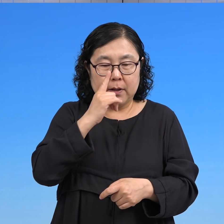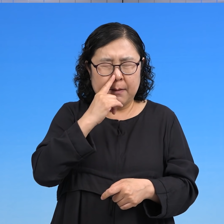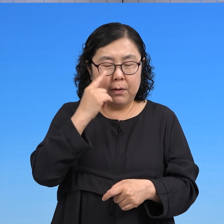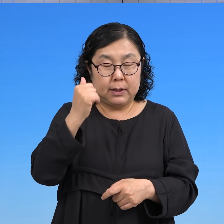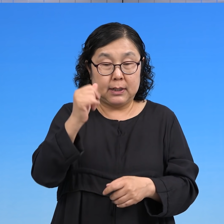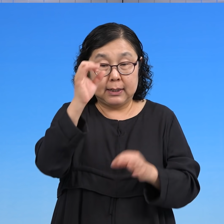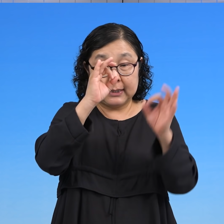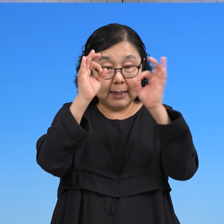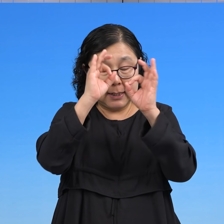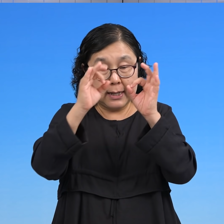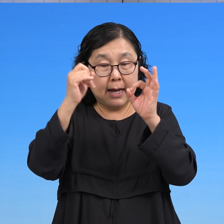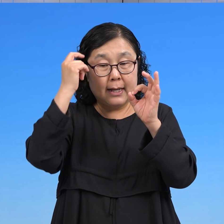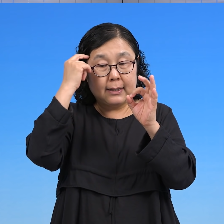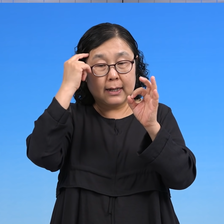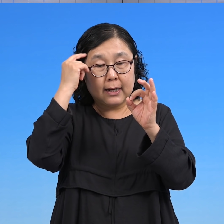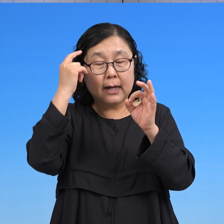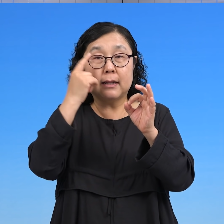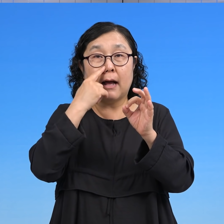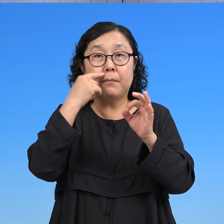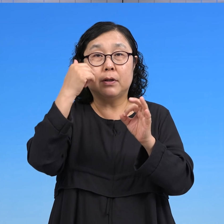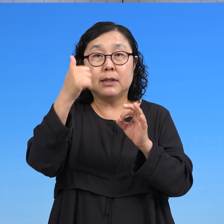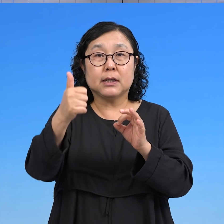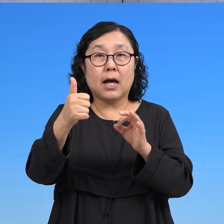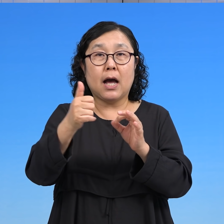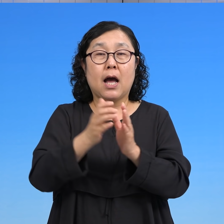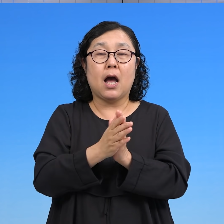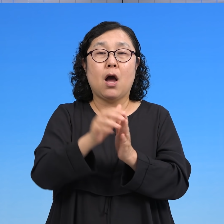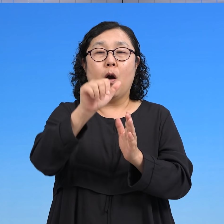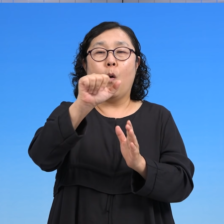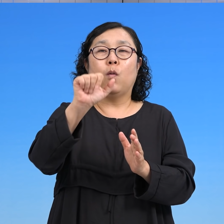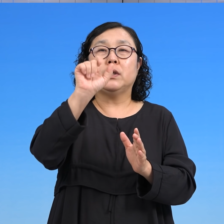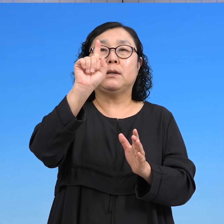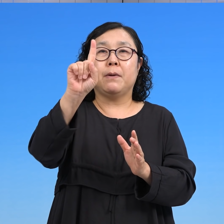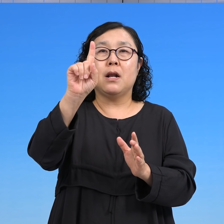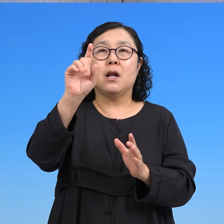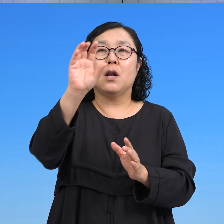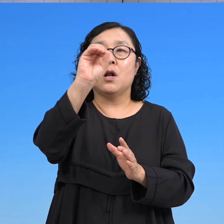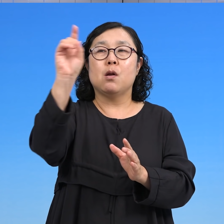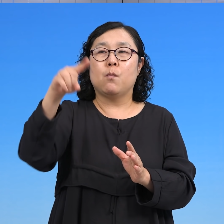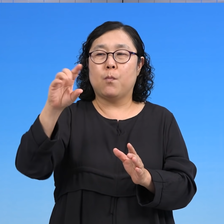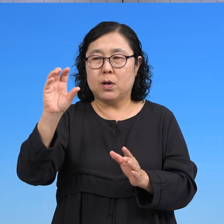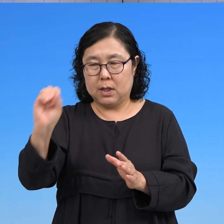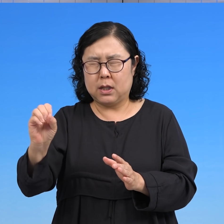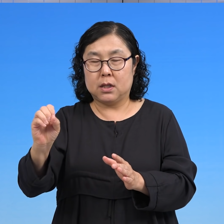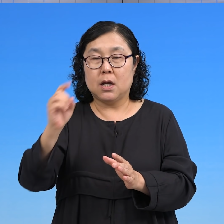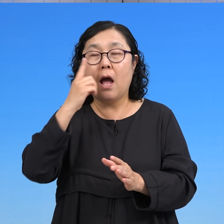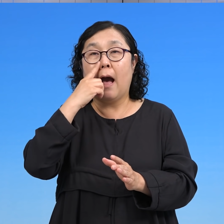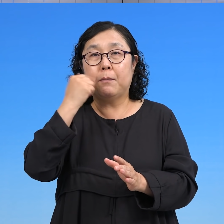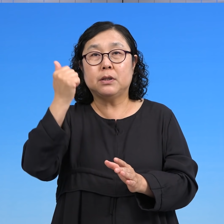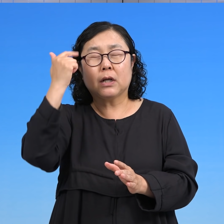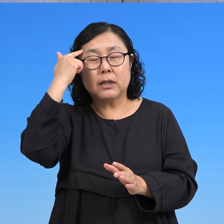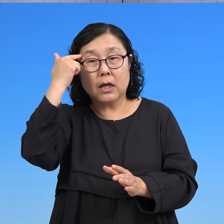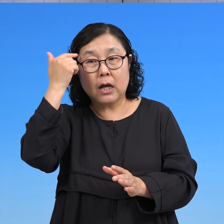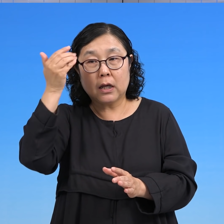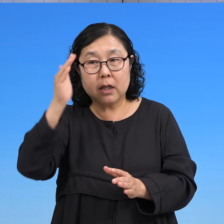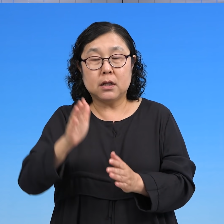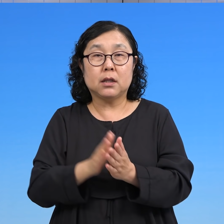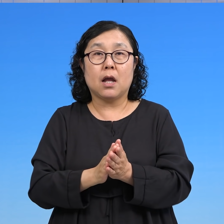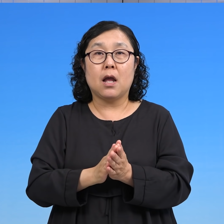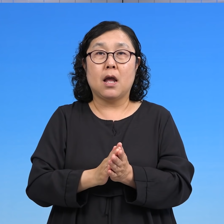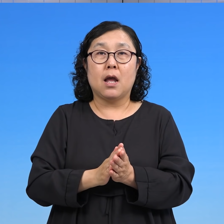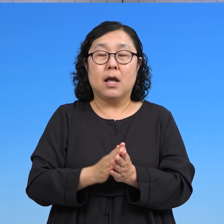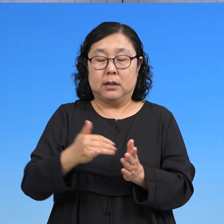먼저 아버지를 찾는다, 그렇게 생각하는 아버지가 무려 51%가 아버지들이 그런 생각을